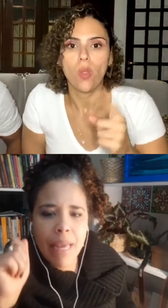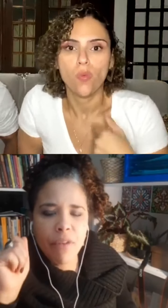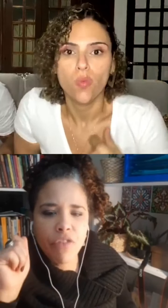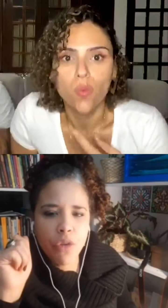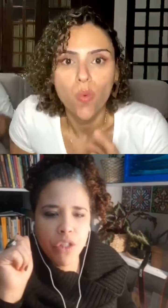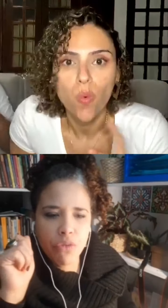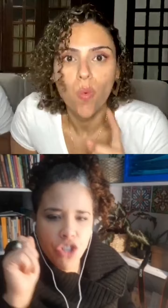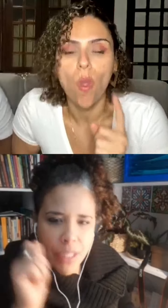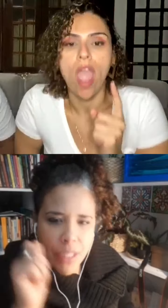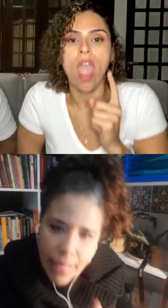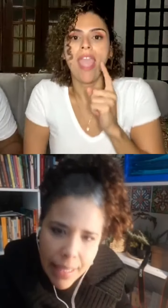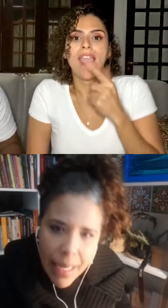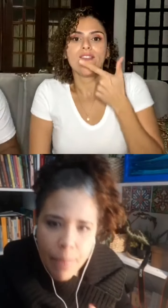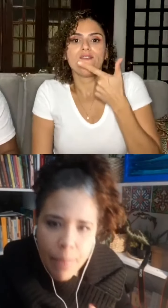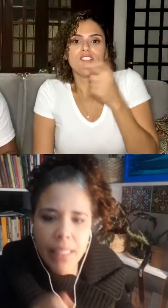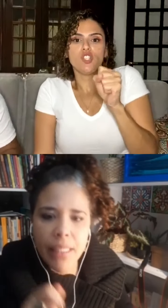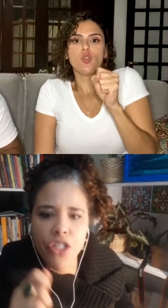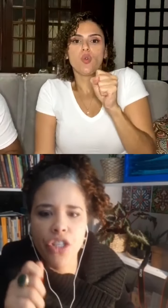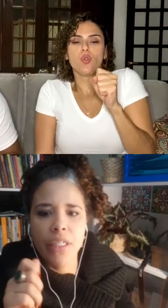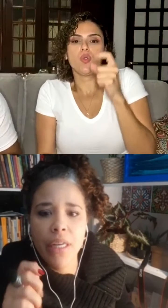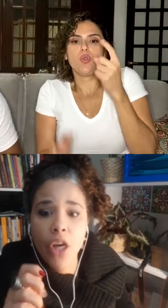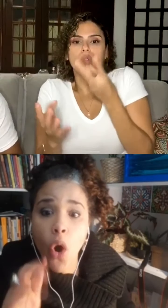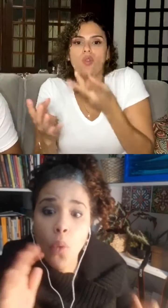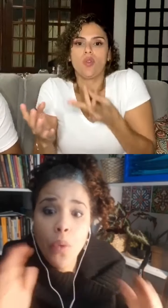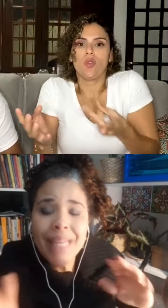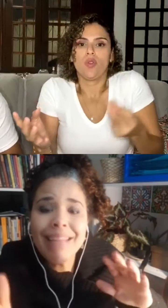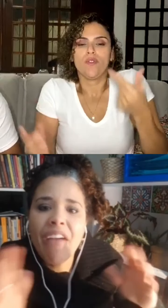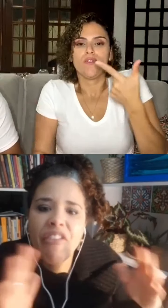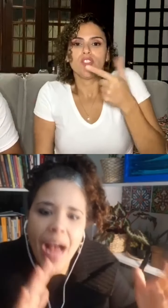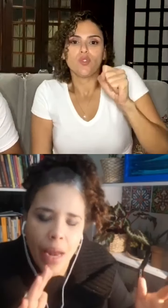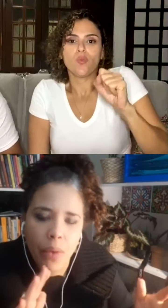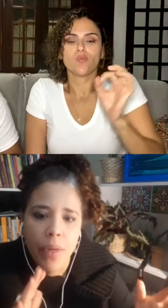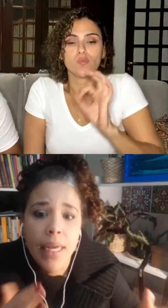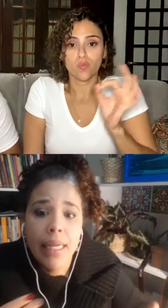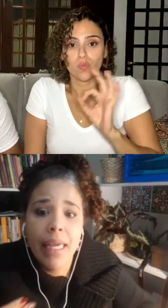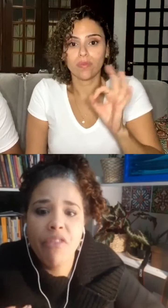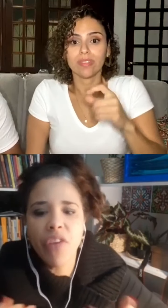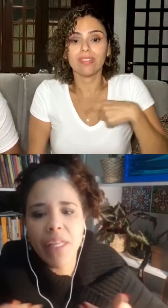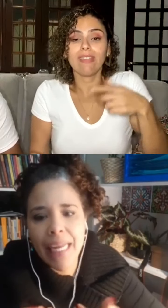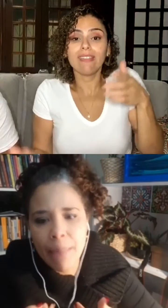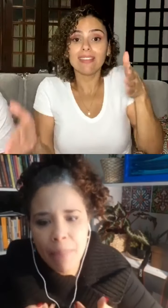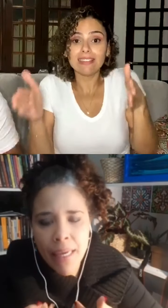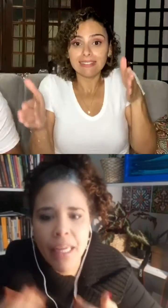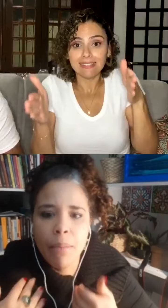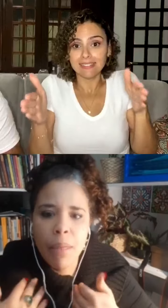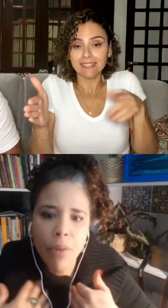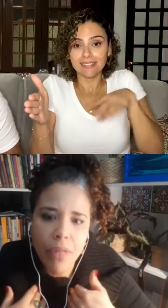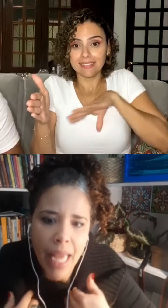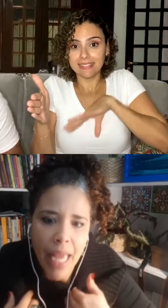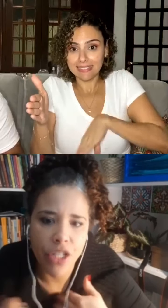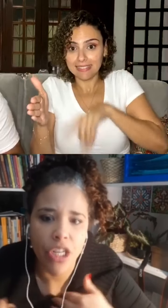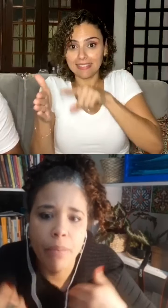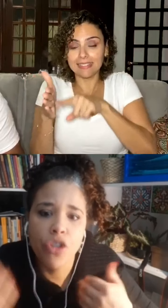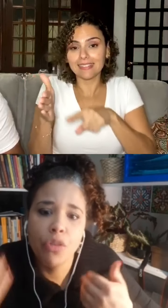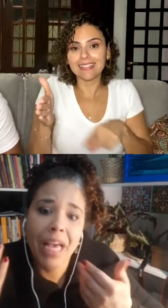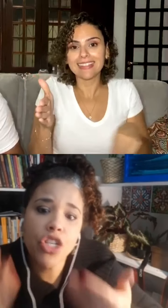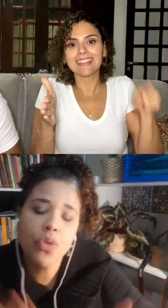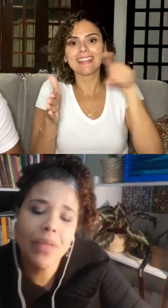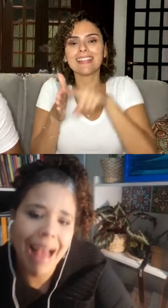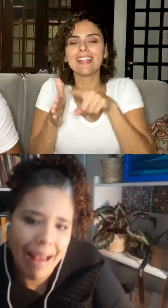sempre 28 dias, sempre 30 dias. O intervalo que evita anemia, que me protege, que pode